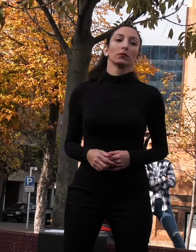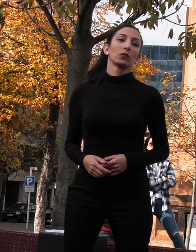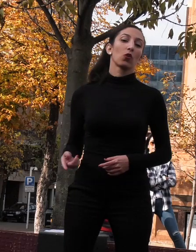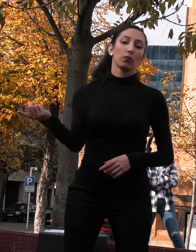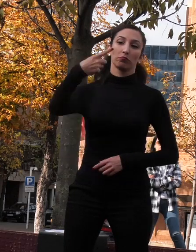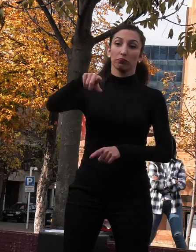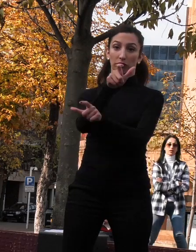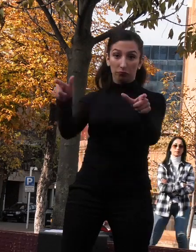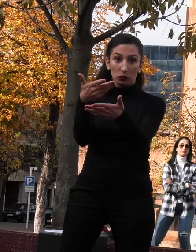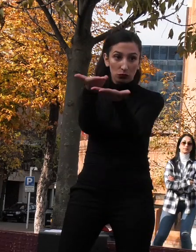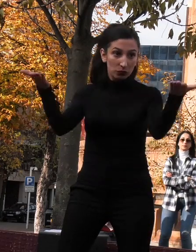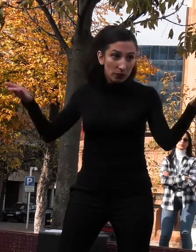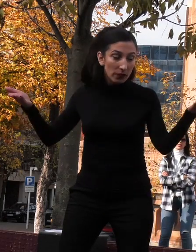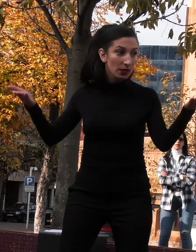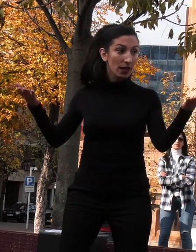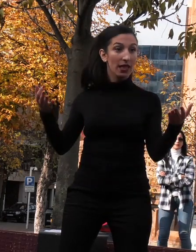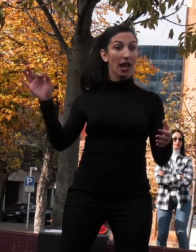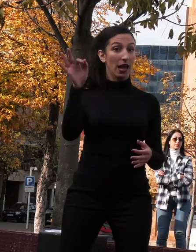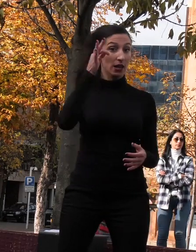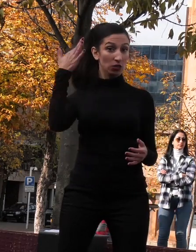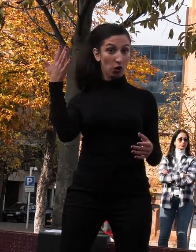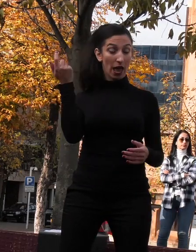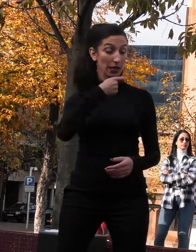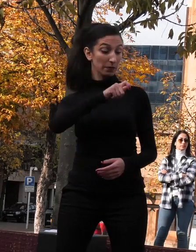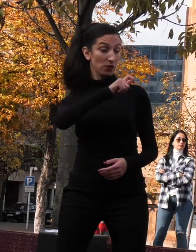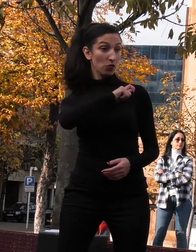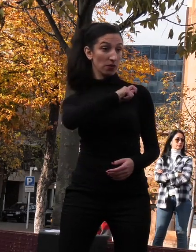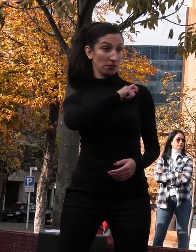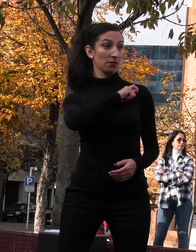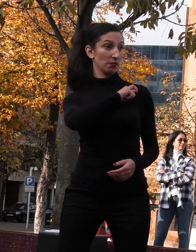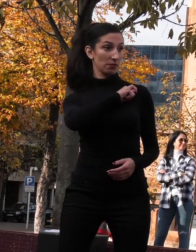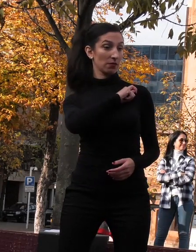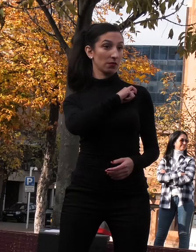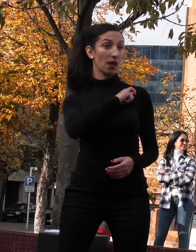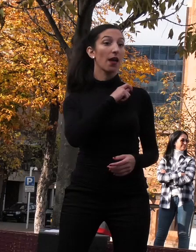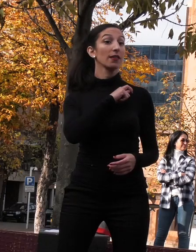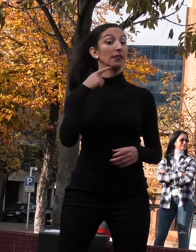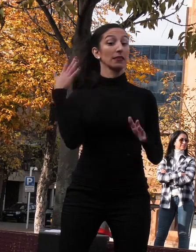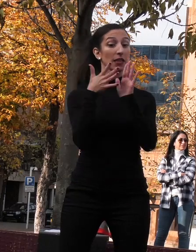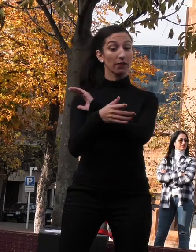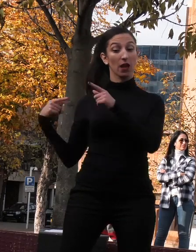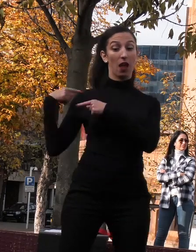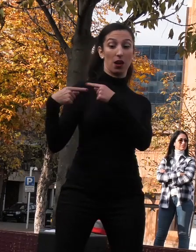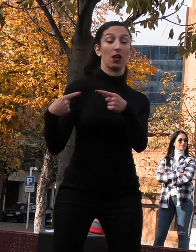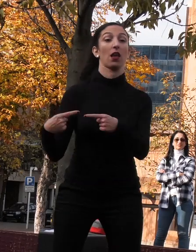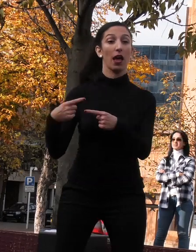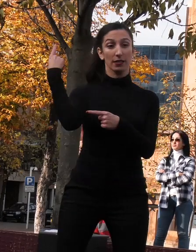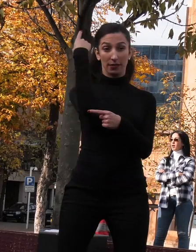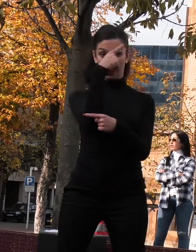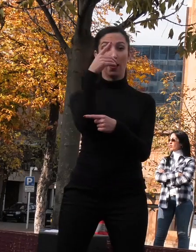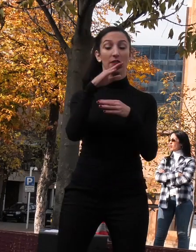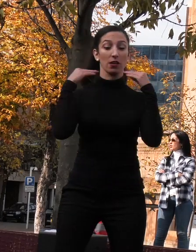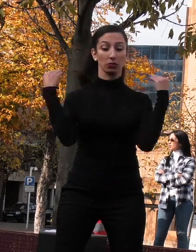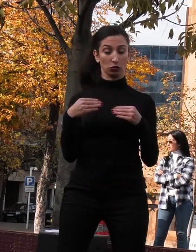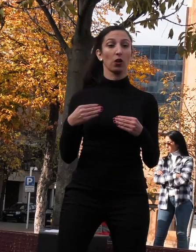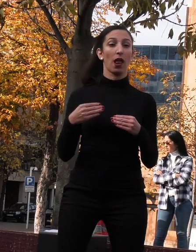Todos nosotros, gerundenses y españoles, herederos del gran Álvarez de Castro, el